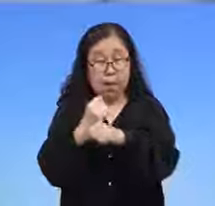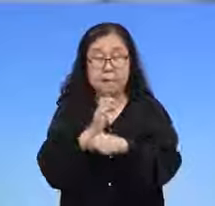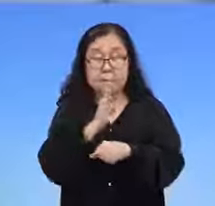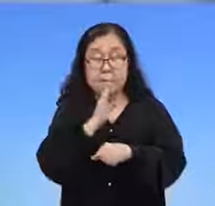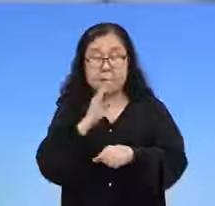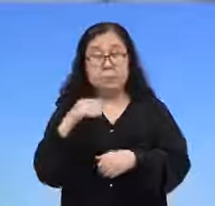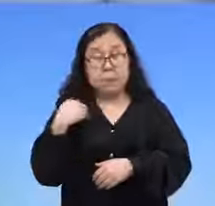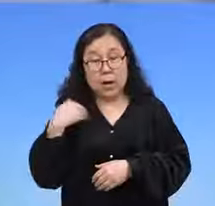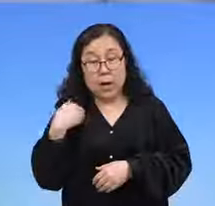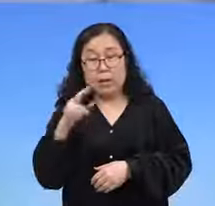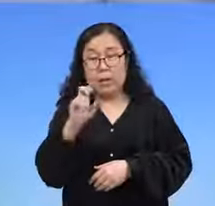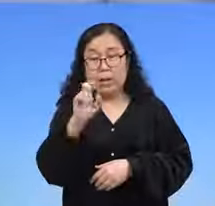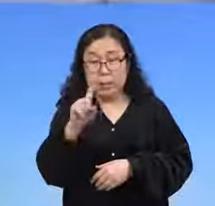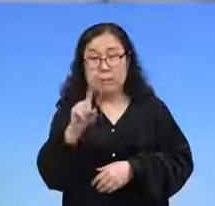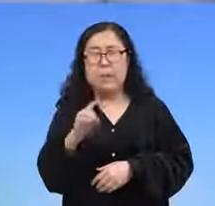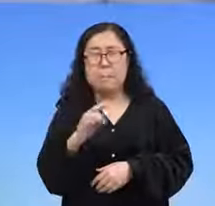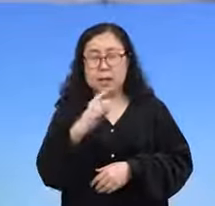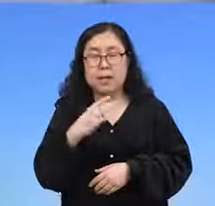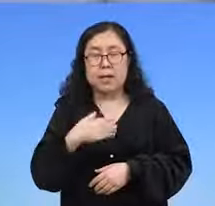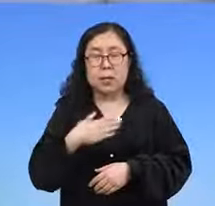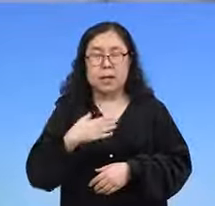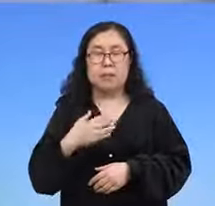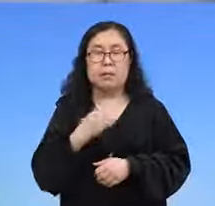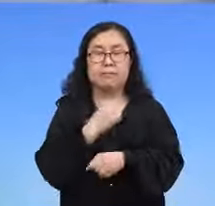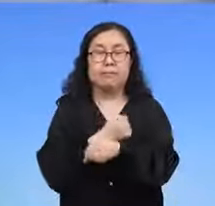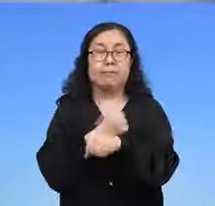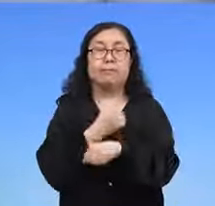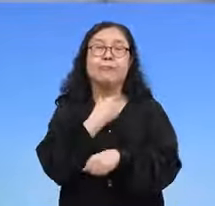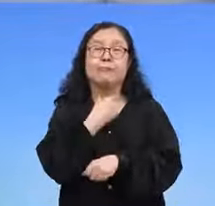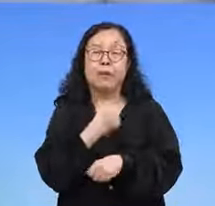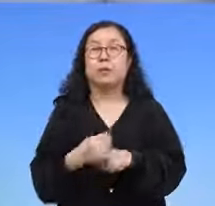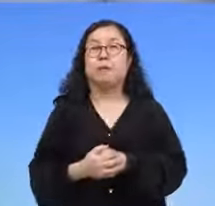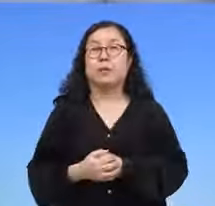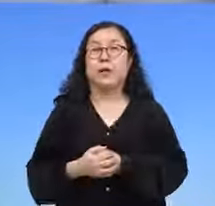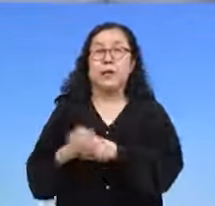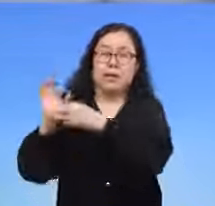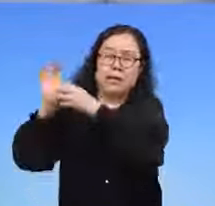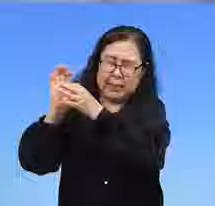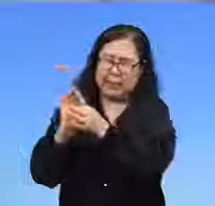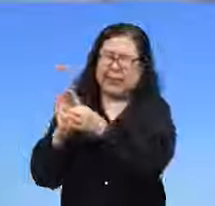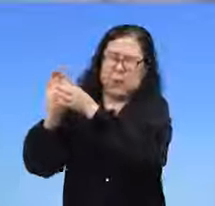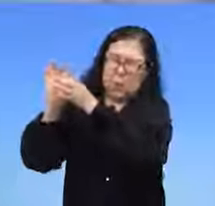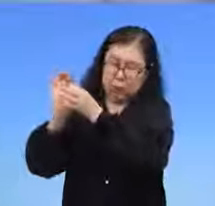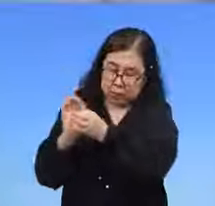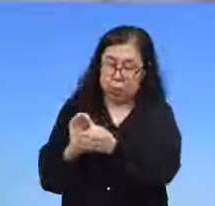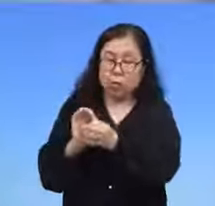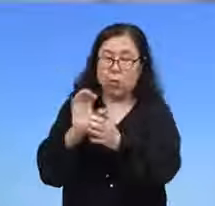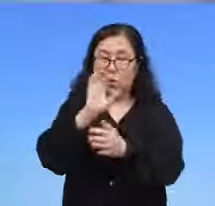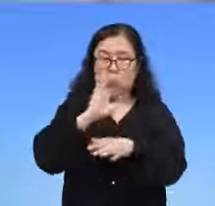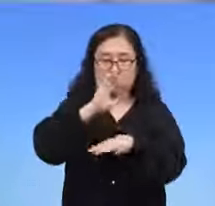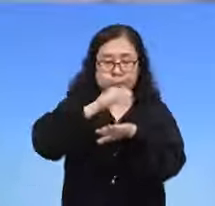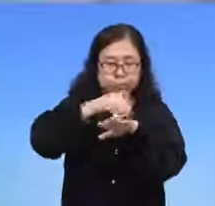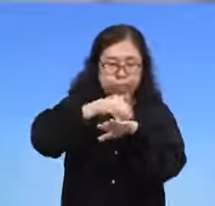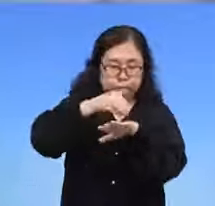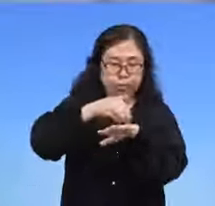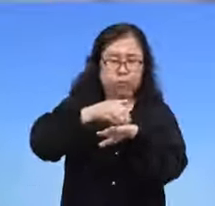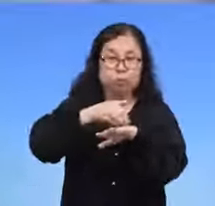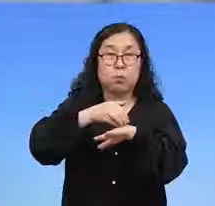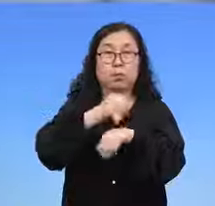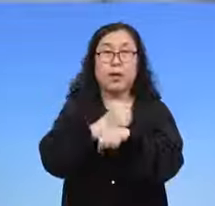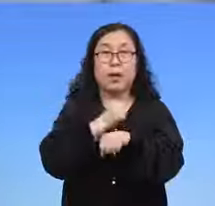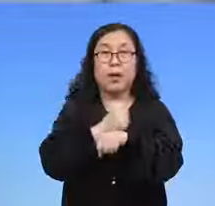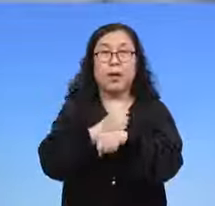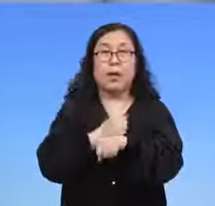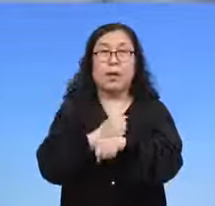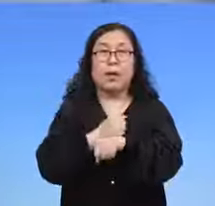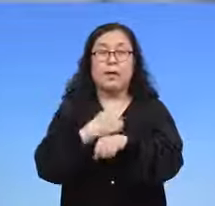모르지만요, 우리는 21일만이라도 해보자고요. 이게 지속적인 훈련 아닙니까? 감사 훈련. 그래서 이제